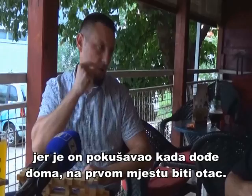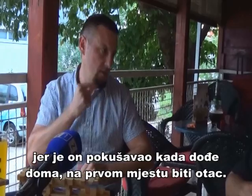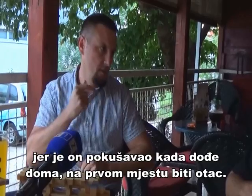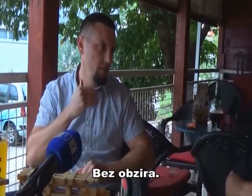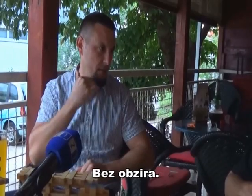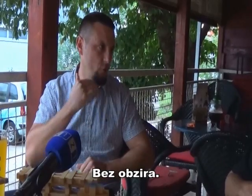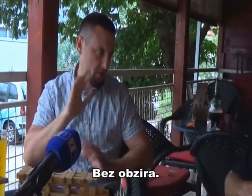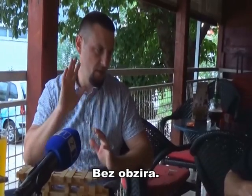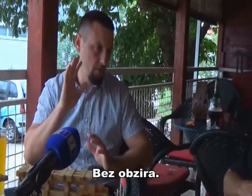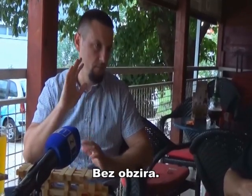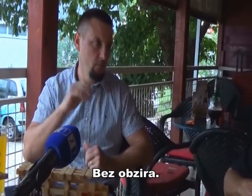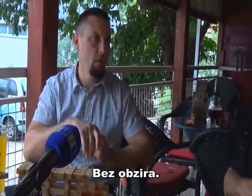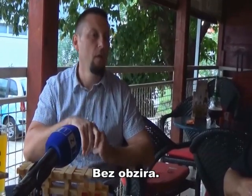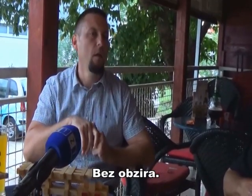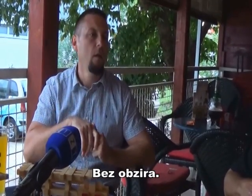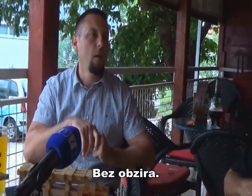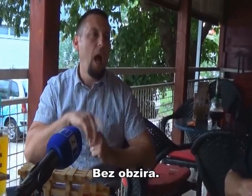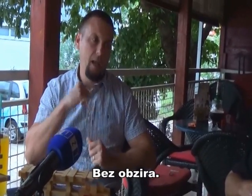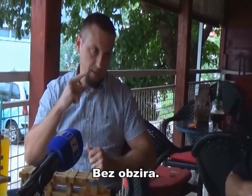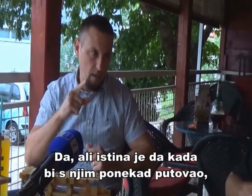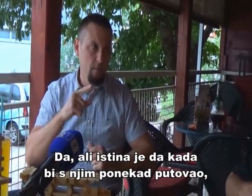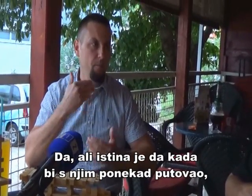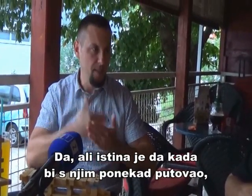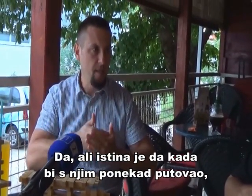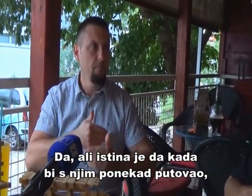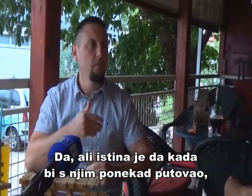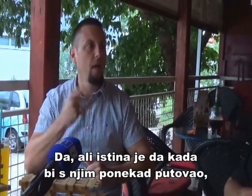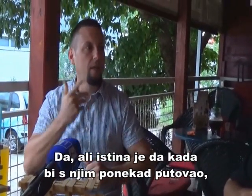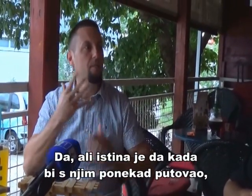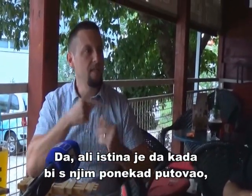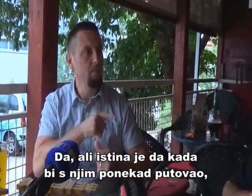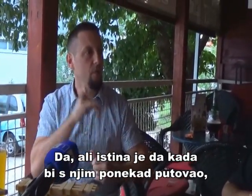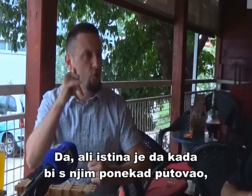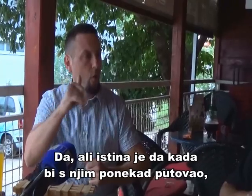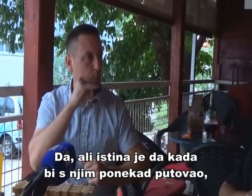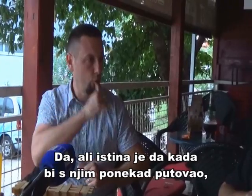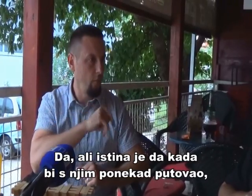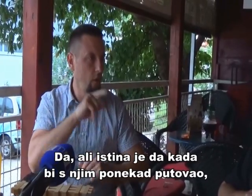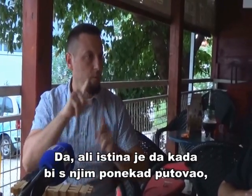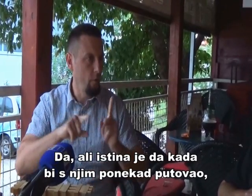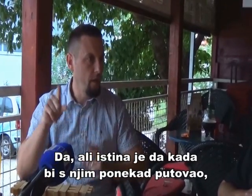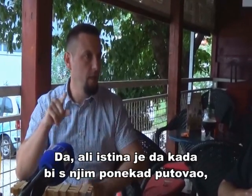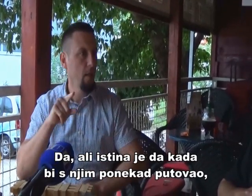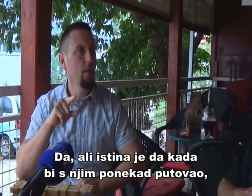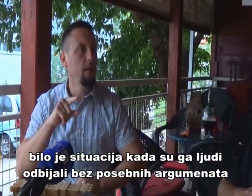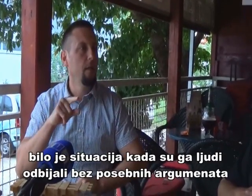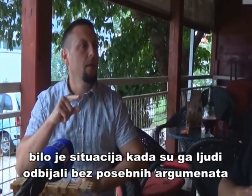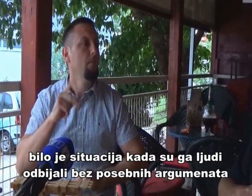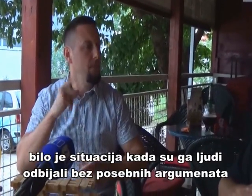otac, bez obzira. Ali da, priznajem, kada bi s njim išao, putovao ponekada, bilo